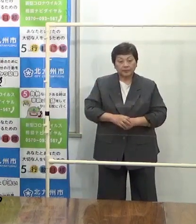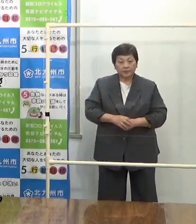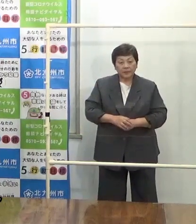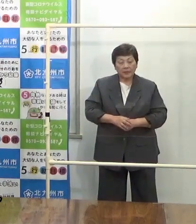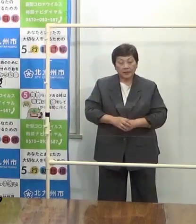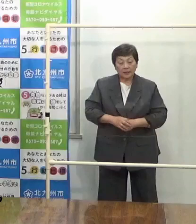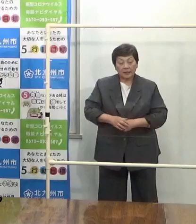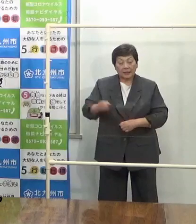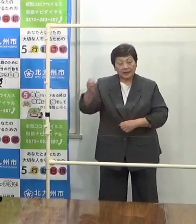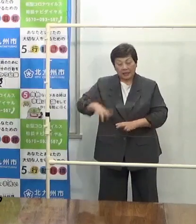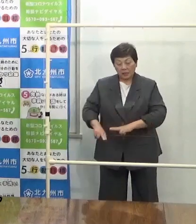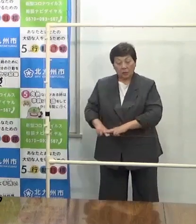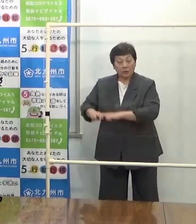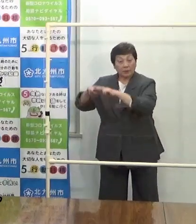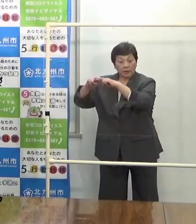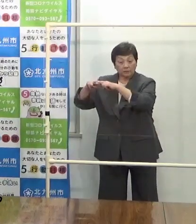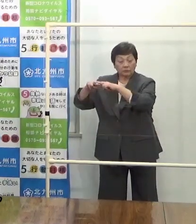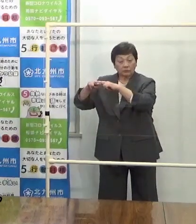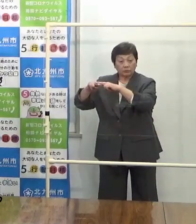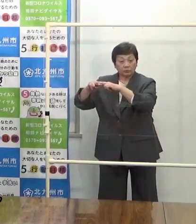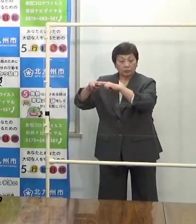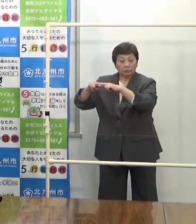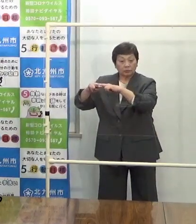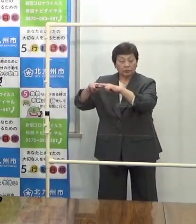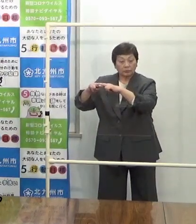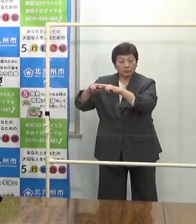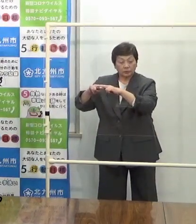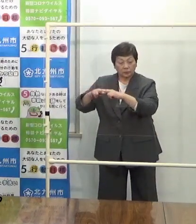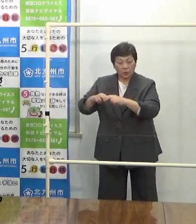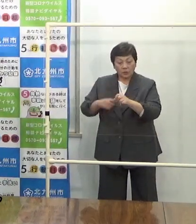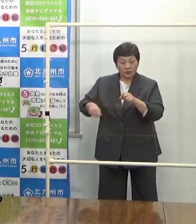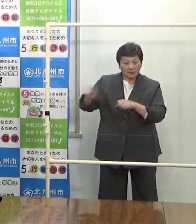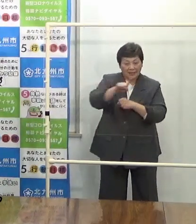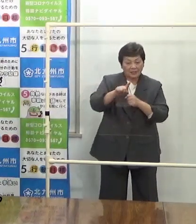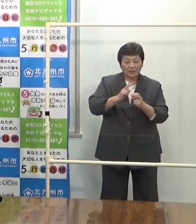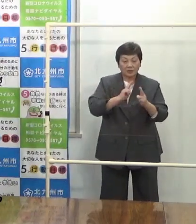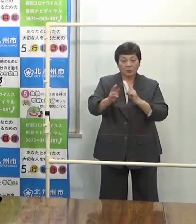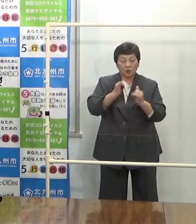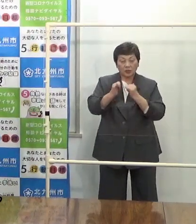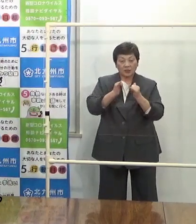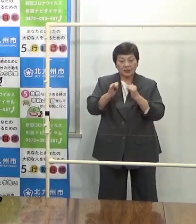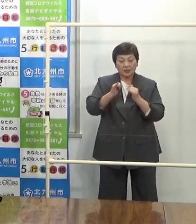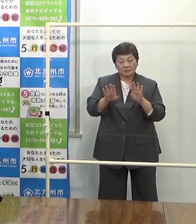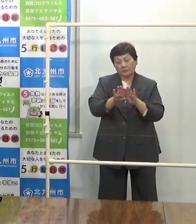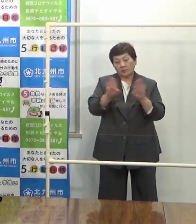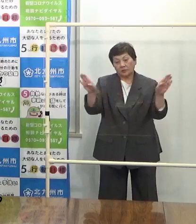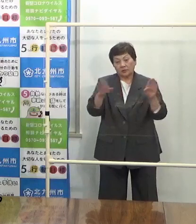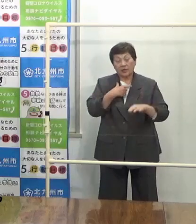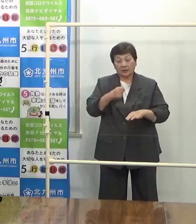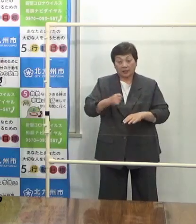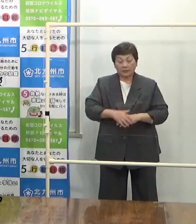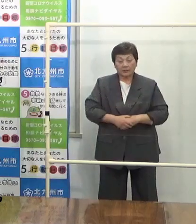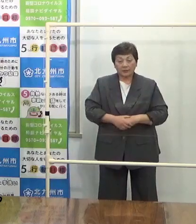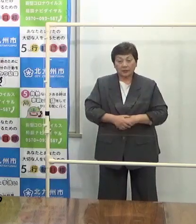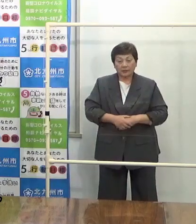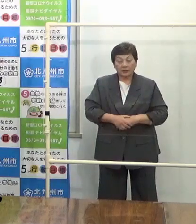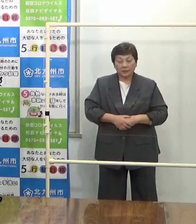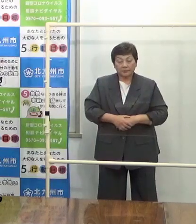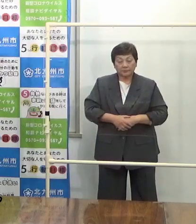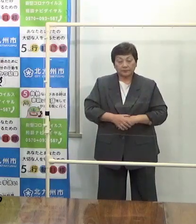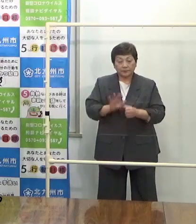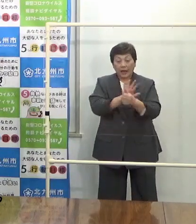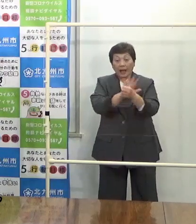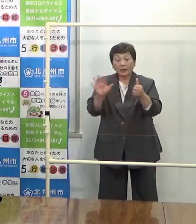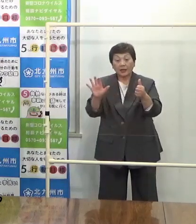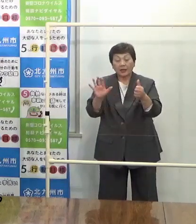蓄電システムをの先進都市に向けた取り組みを開始したいのであります。背景としまし